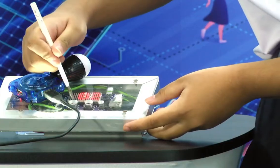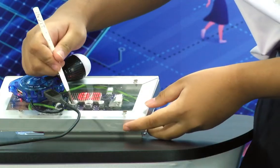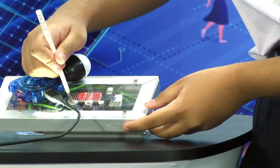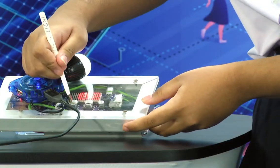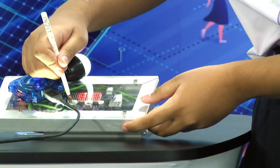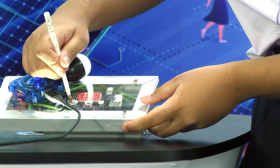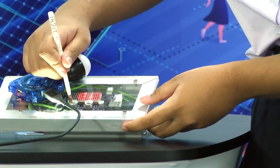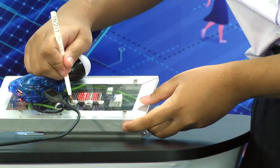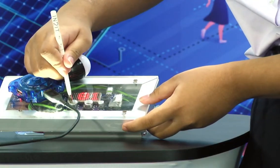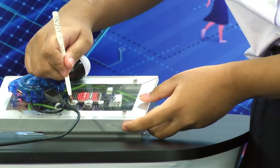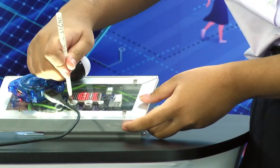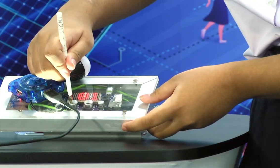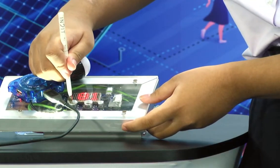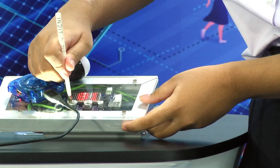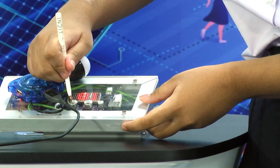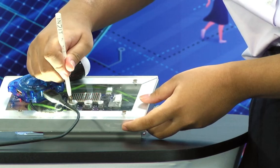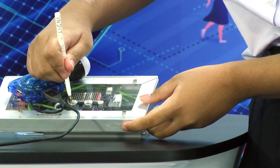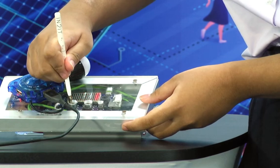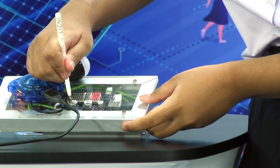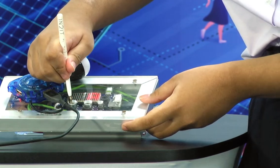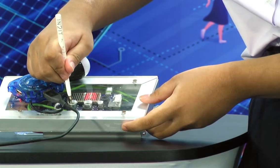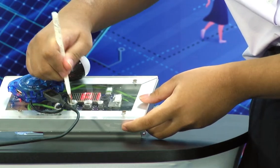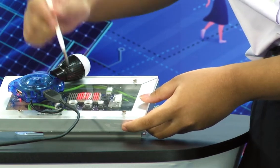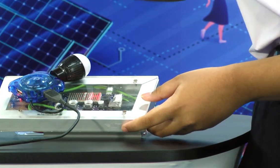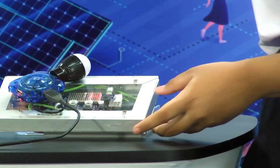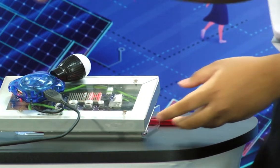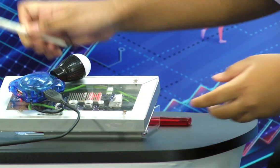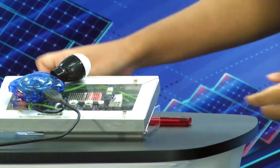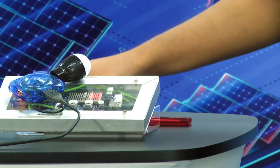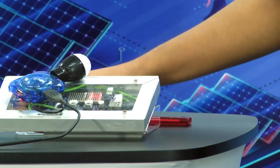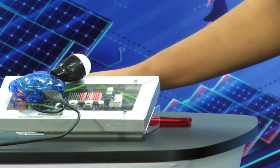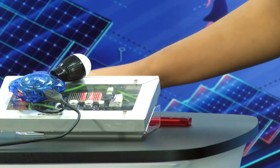สามารถมีการกดสวิตซ์เพื่อหยุดการตั้งพรุ่งนี้ได้ค่ะ